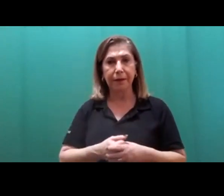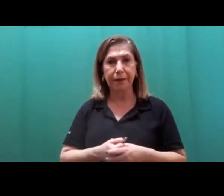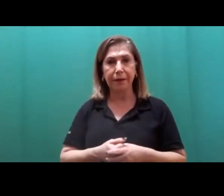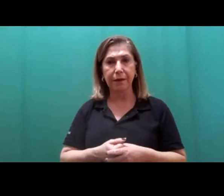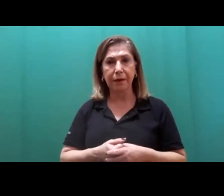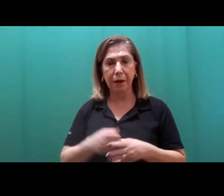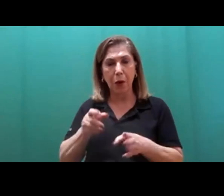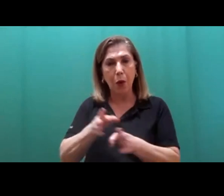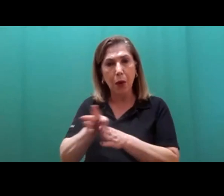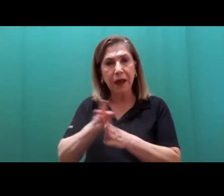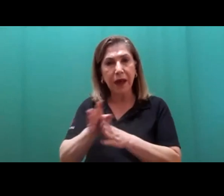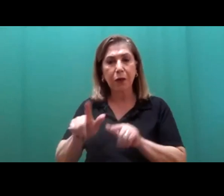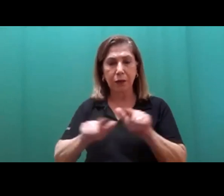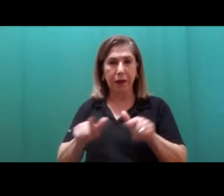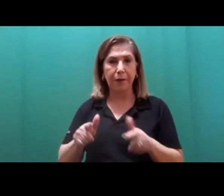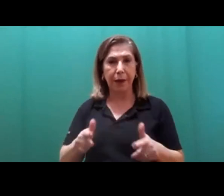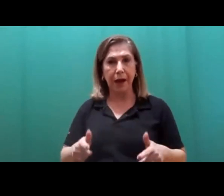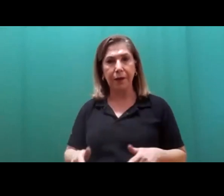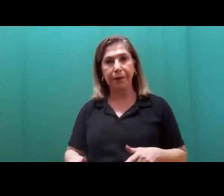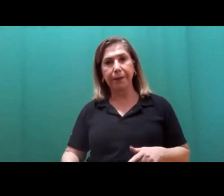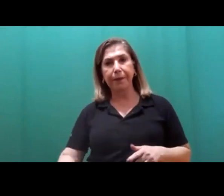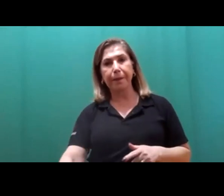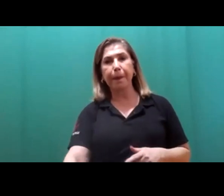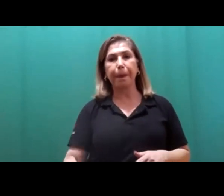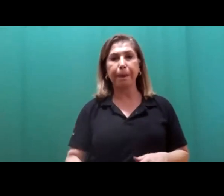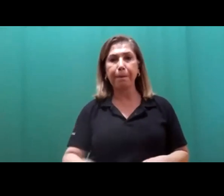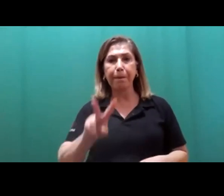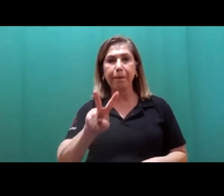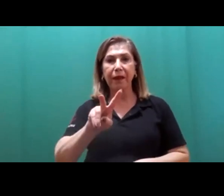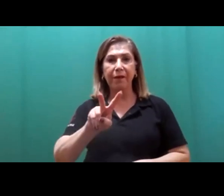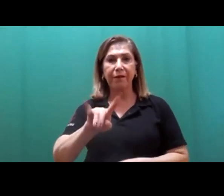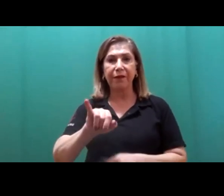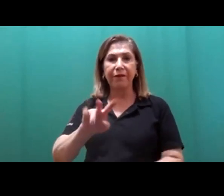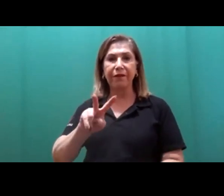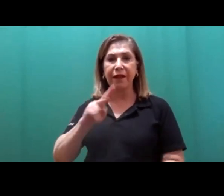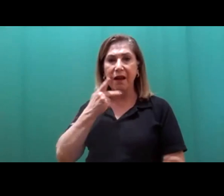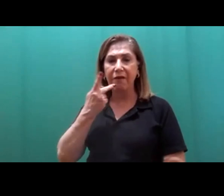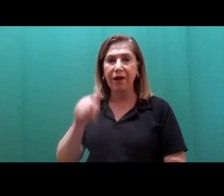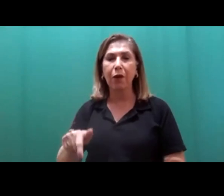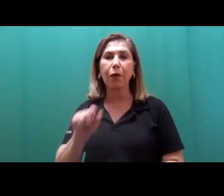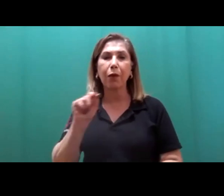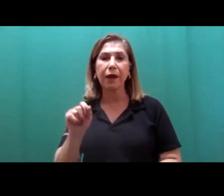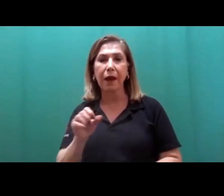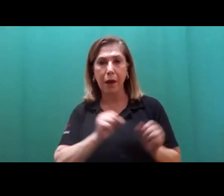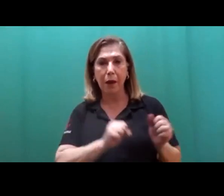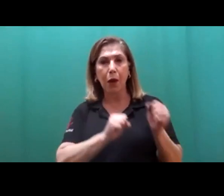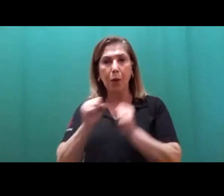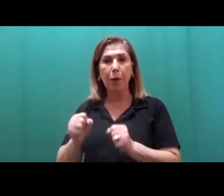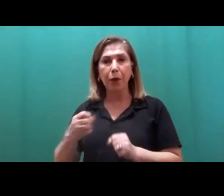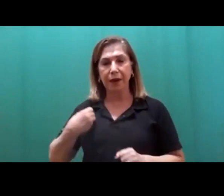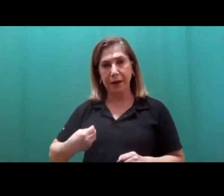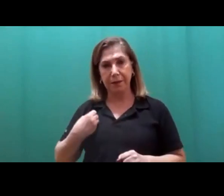orienta as ações, a Vivian chamou a atenção para uma questão muito interessante, que é o poder da participação,